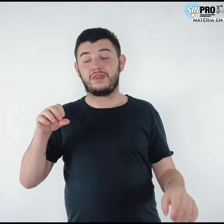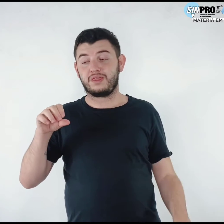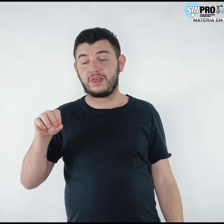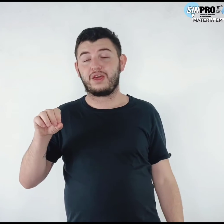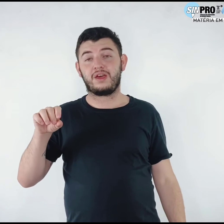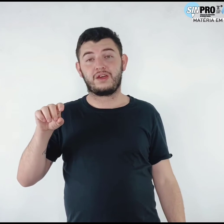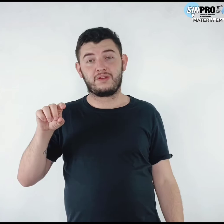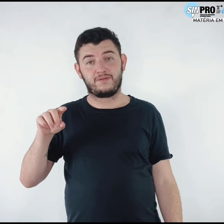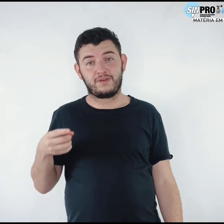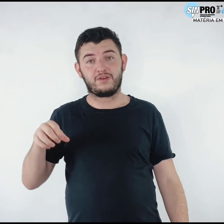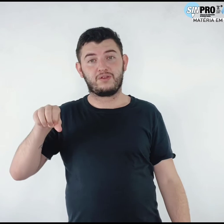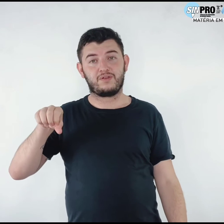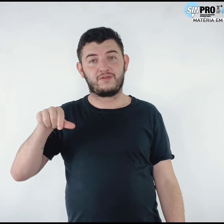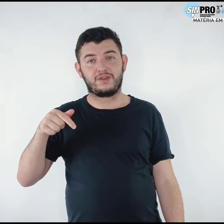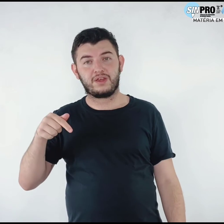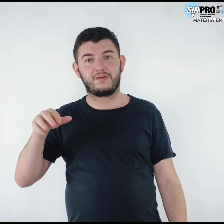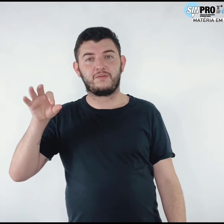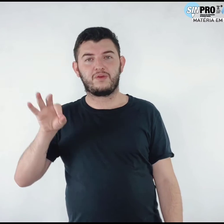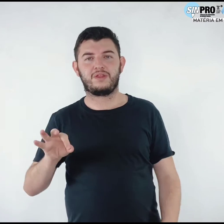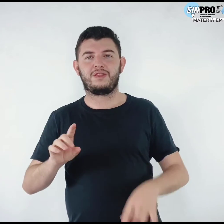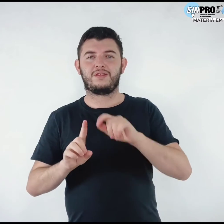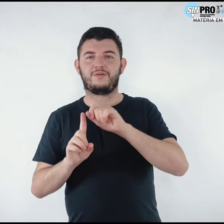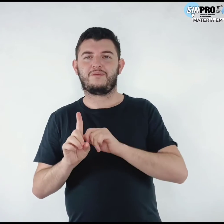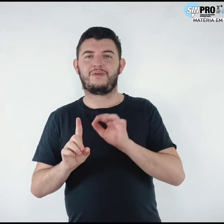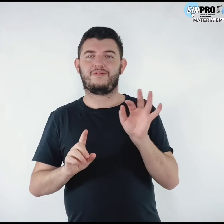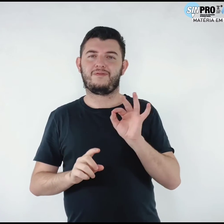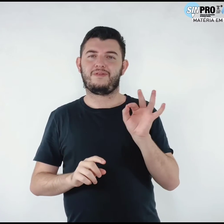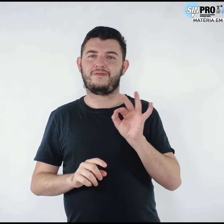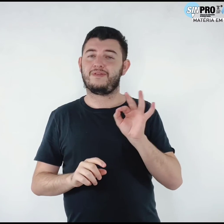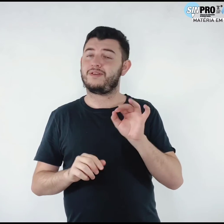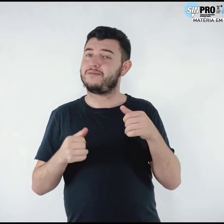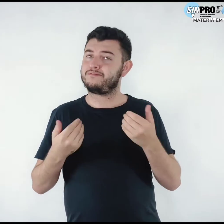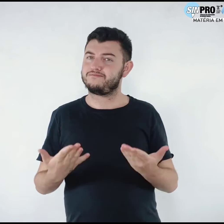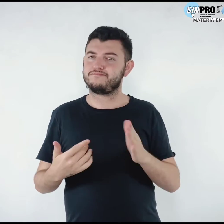0,97% em fevereiro, respectivamente, para